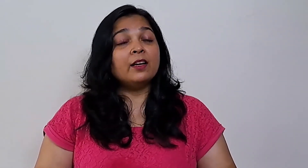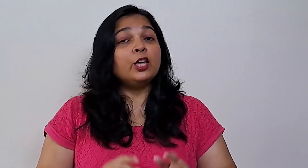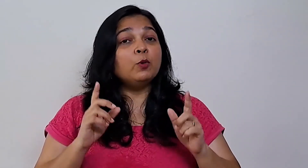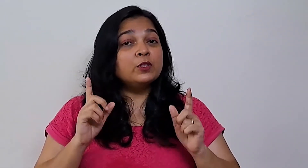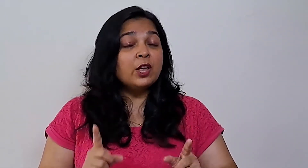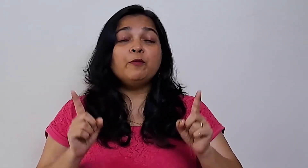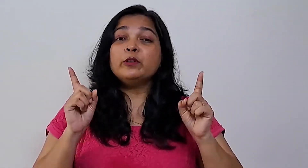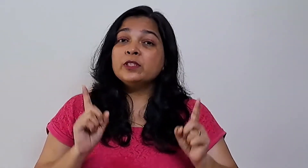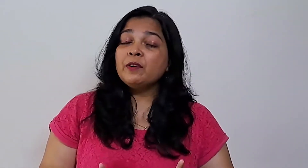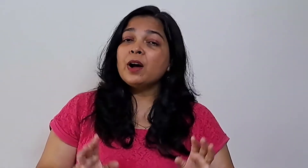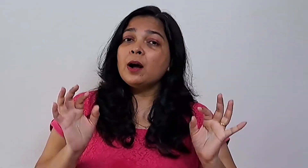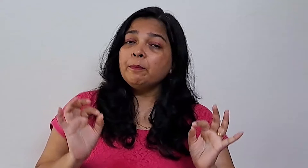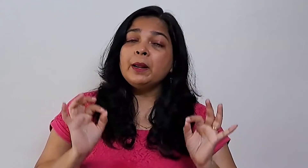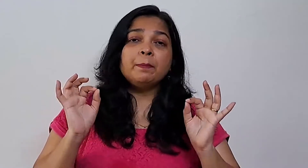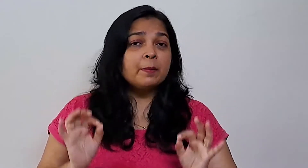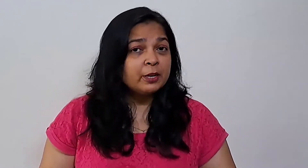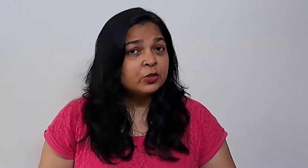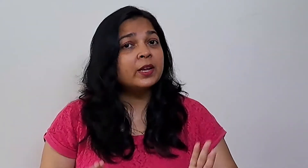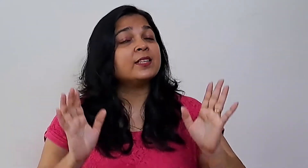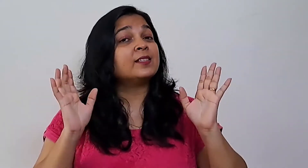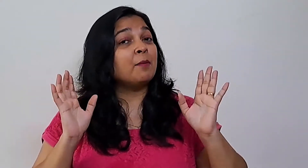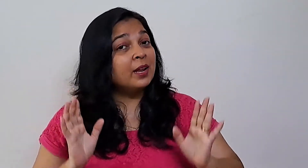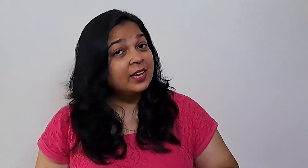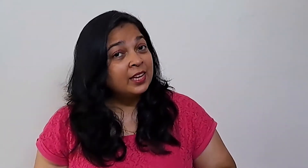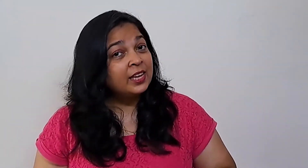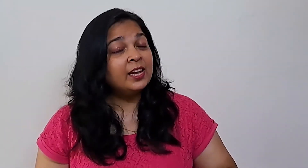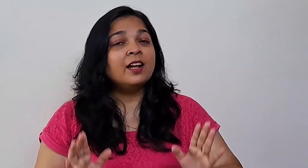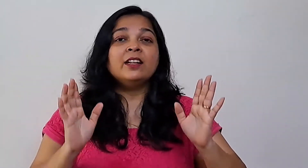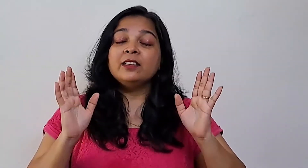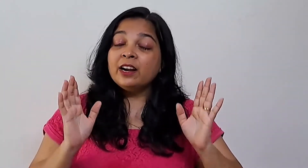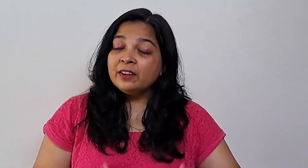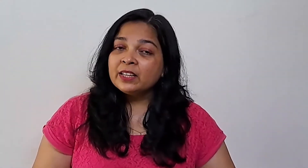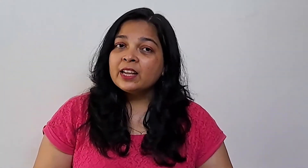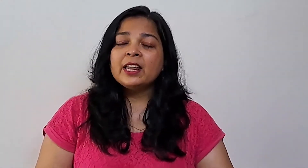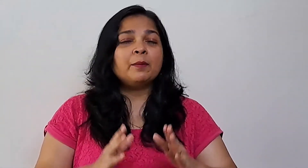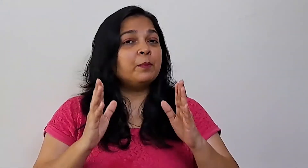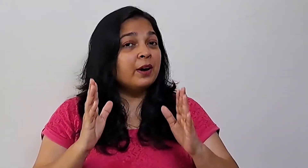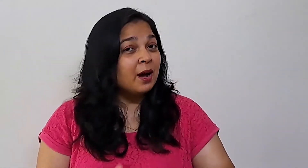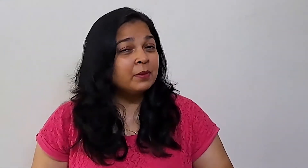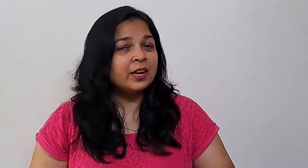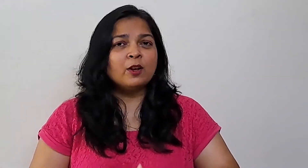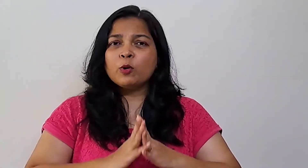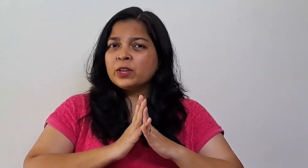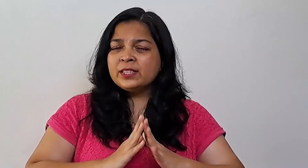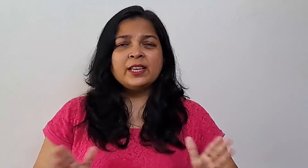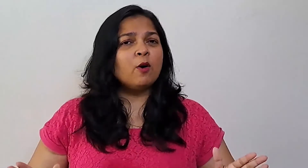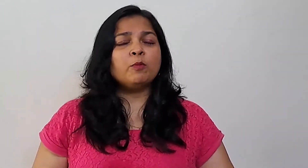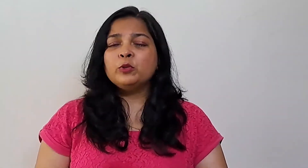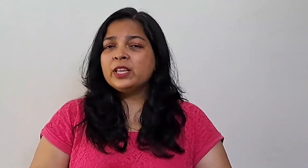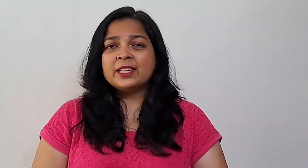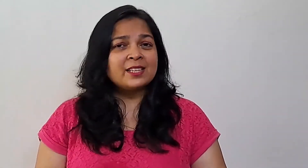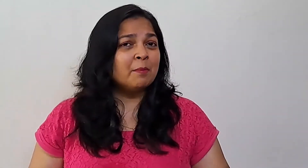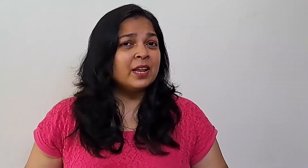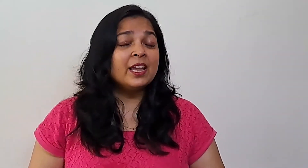ਬਣਾਇਆ ਤੇ ਉਹ ਸਿਰਫ ਆਪਣੇ ਪਰਮੇਸ਼ਵਰ ਦੇ ਅੱਗੇ ਹੀ ਝੁਕੂਗੇ, ਪ੍ਰਣਾਮ ਕਰੂਗੇ ਤੇ ਕਿਸੇ